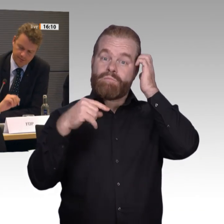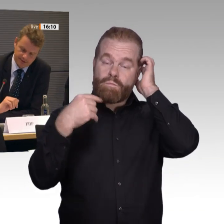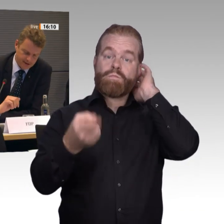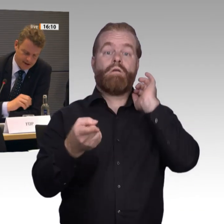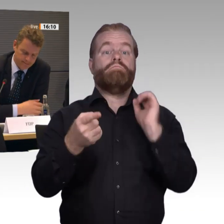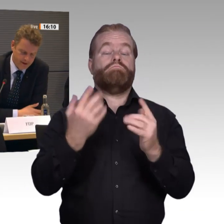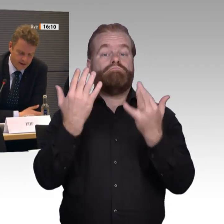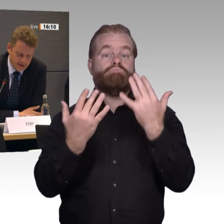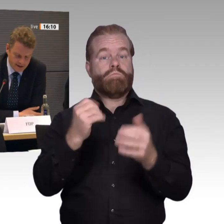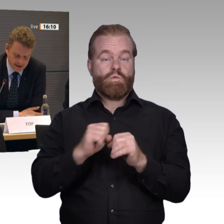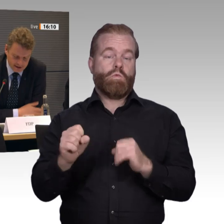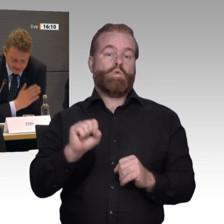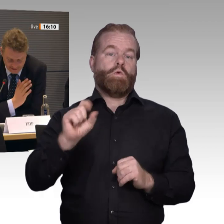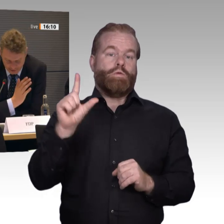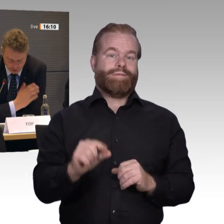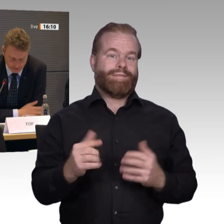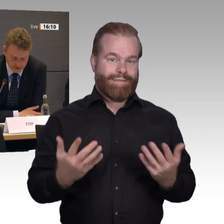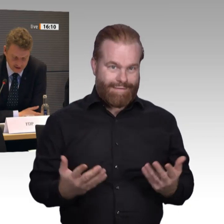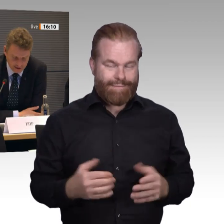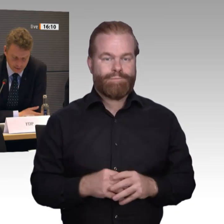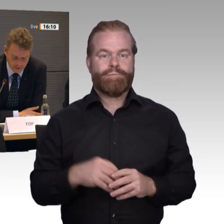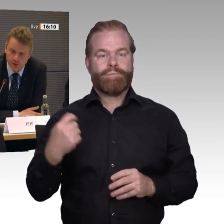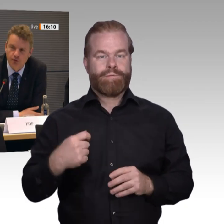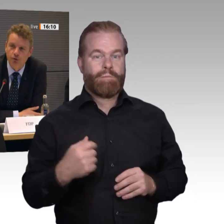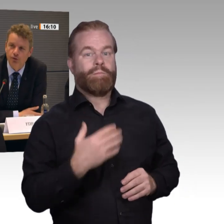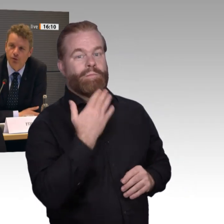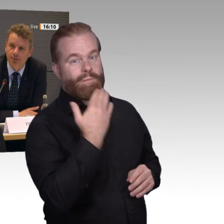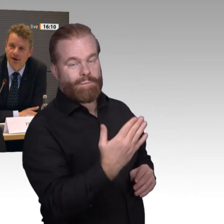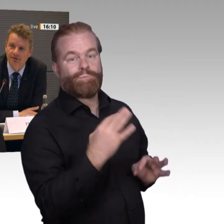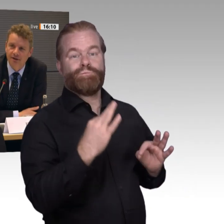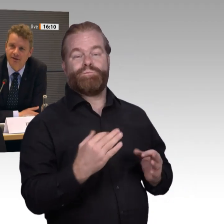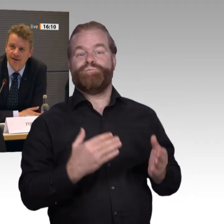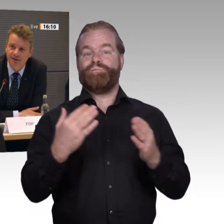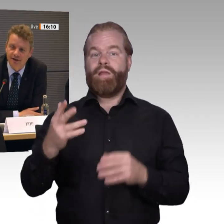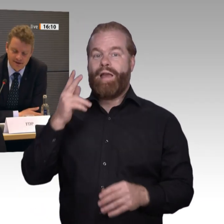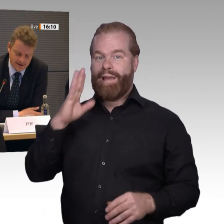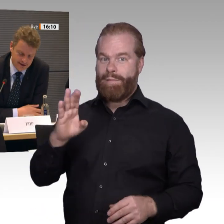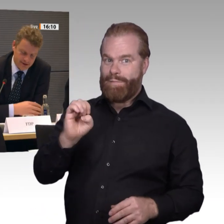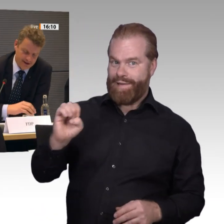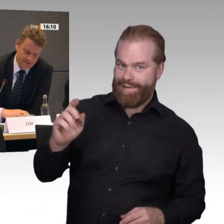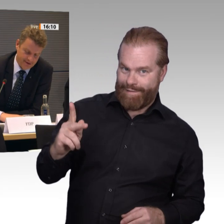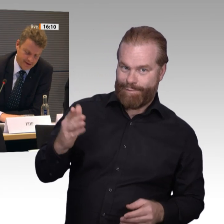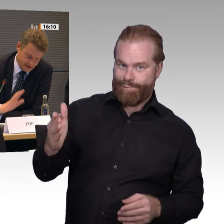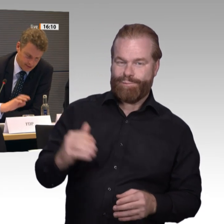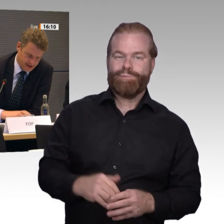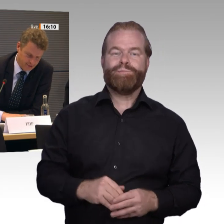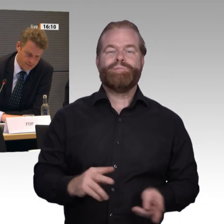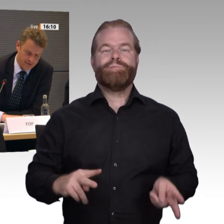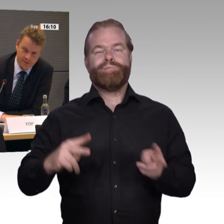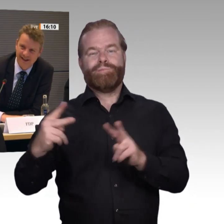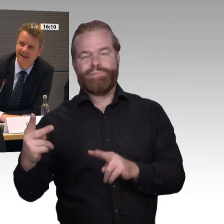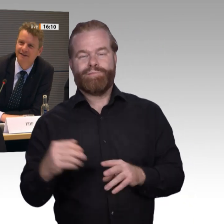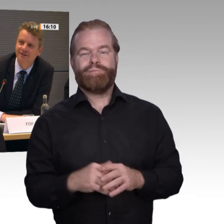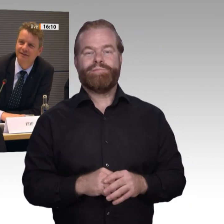Im Thema der derzeit noch bestehenden besonderen Wohnformen. Da wird derzeit die